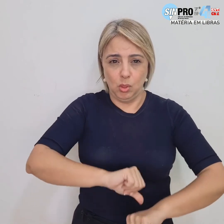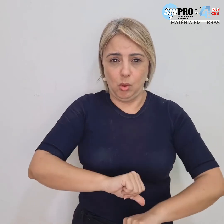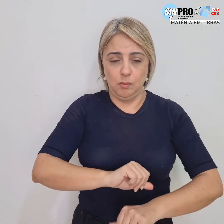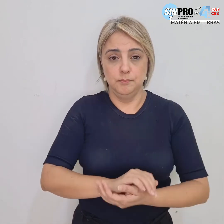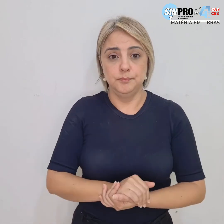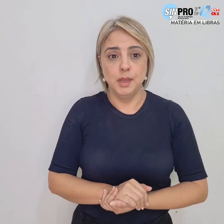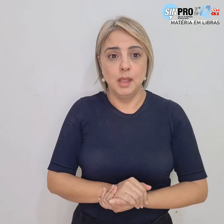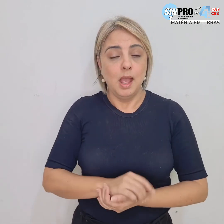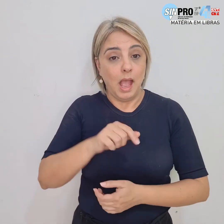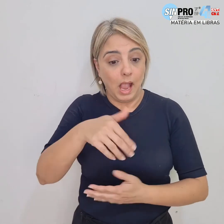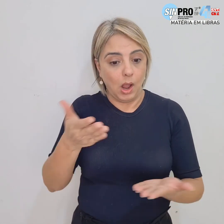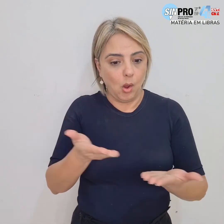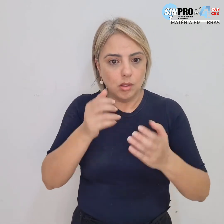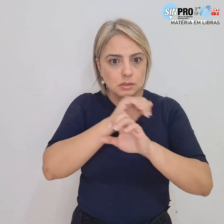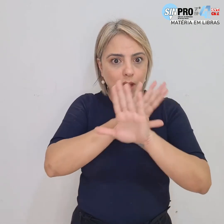Está muito claro que as instituições